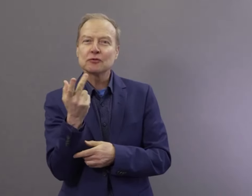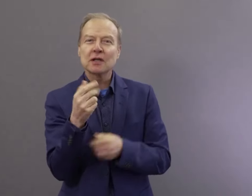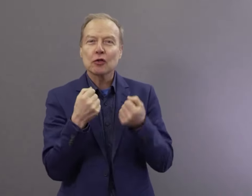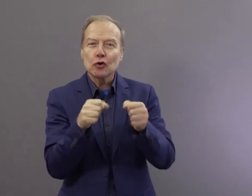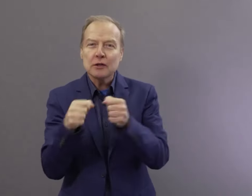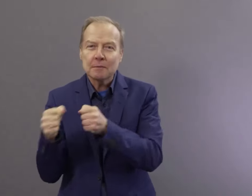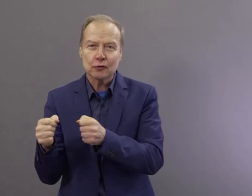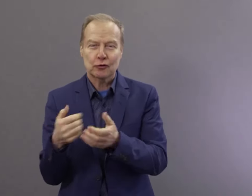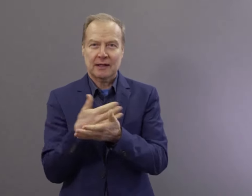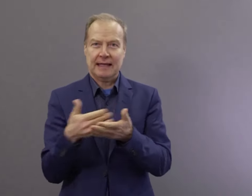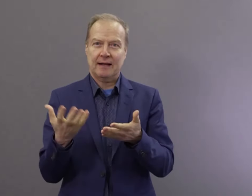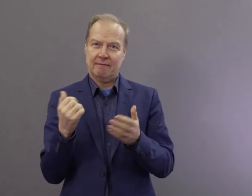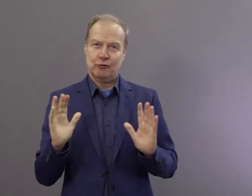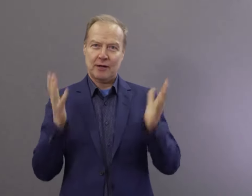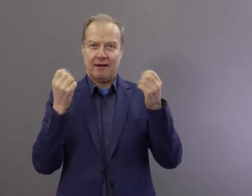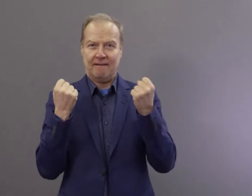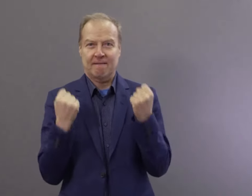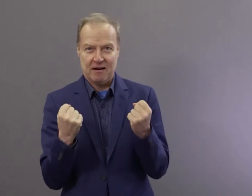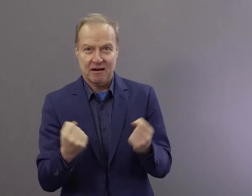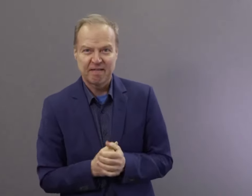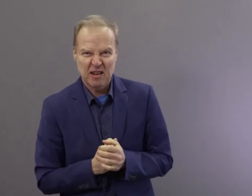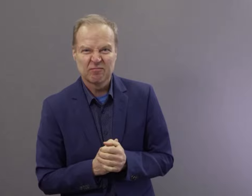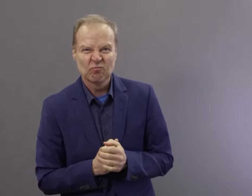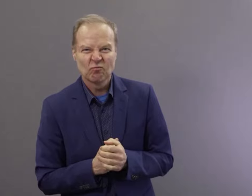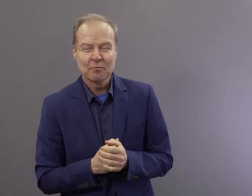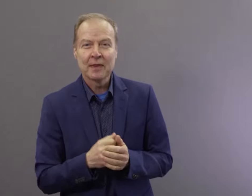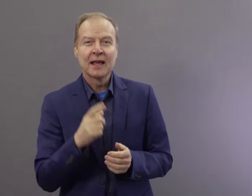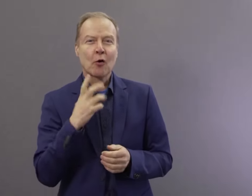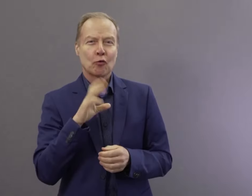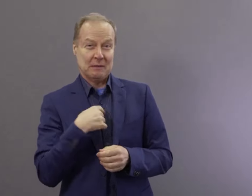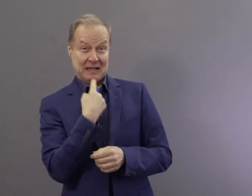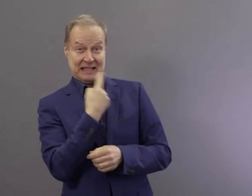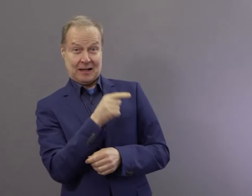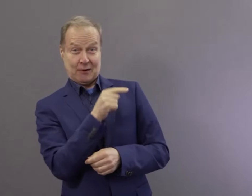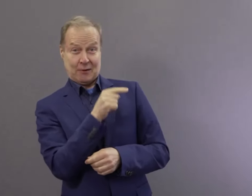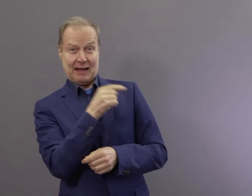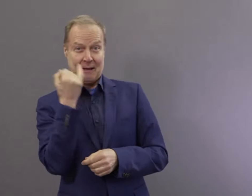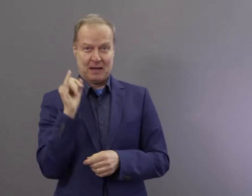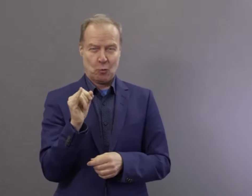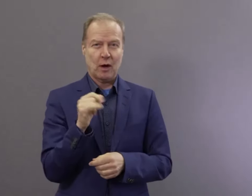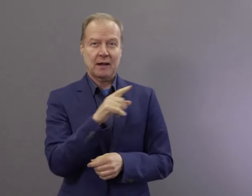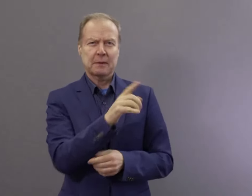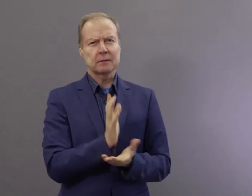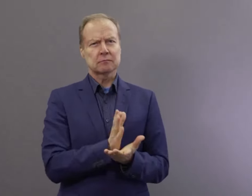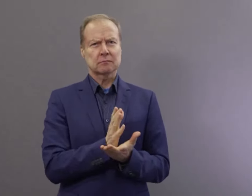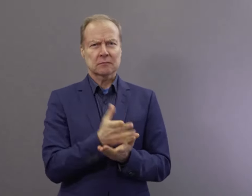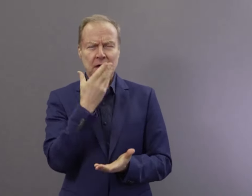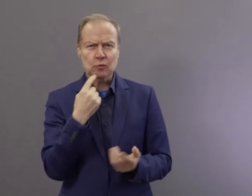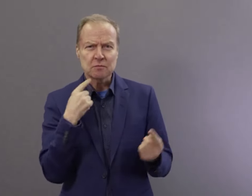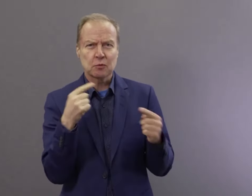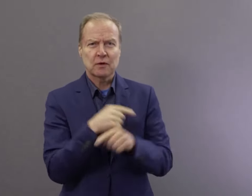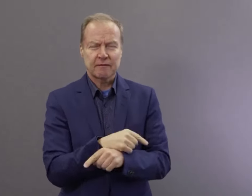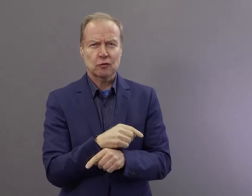Ihana fiilis tuli, tämä jotenkin nostatti tätä tunnelmaa, koska me tarvitaan tällaisia vahvoja kielitoimijoita.